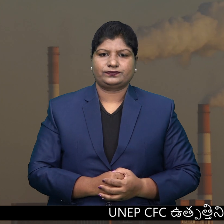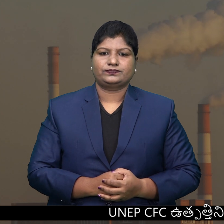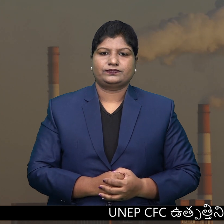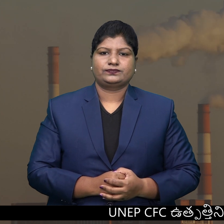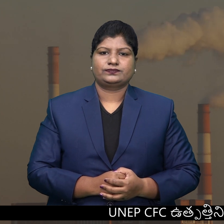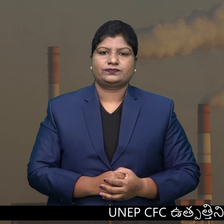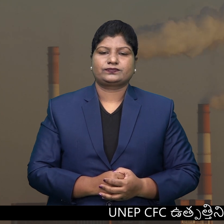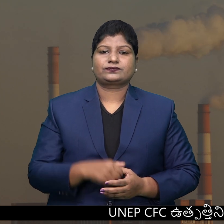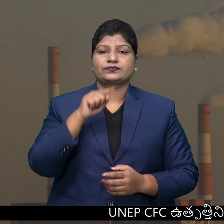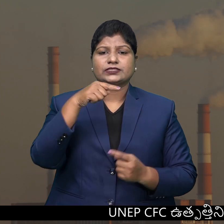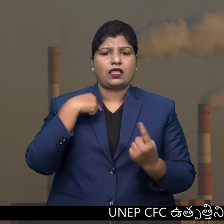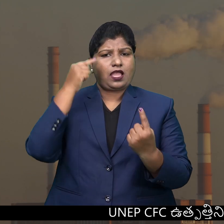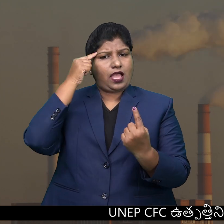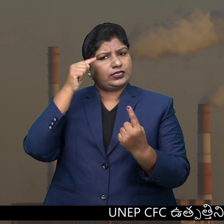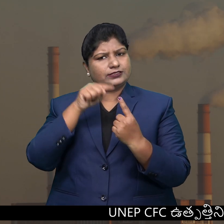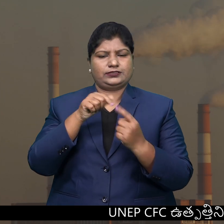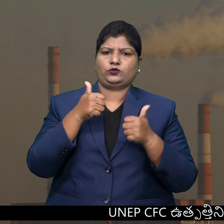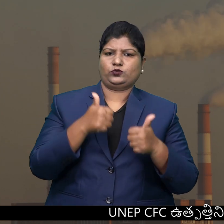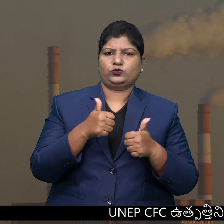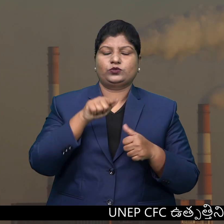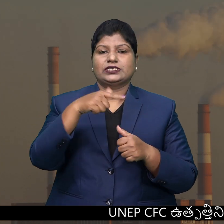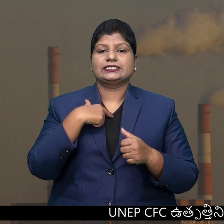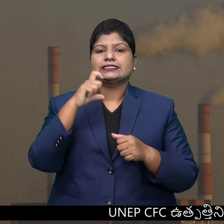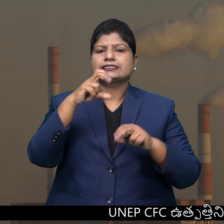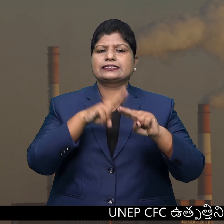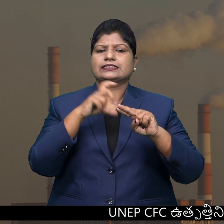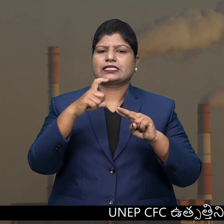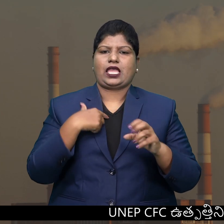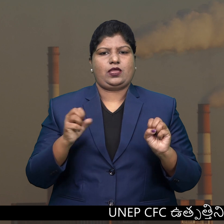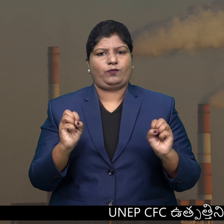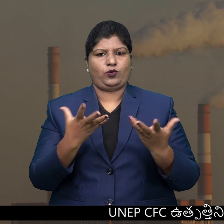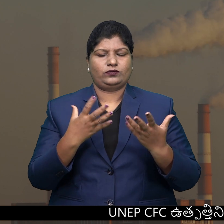యుఎన్ఈపి సిఎఫ్సి ఉత్పత్తిని తగ్గించడానికి అంగీకరించింది.